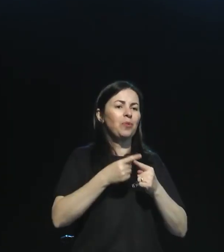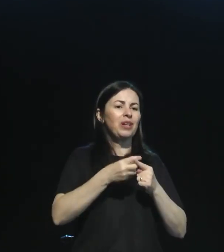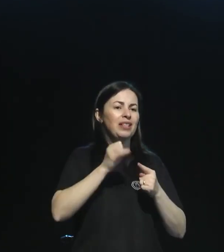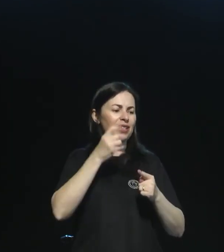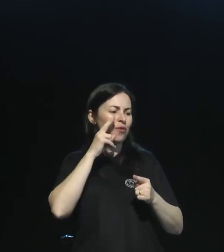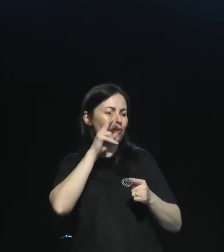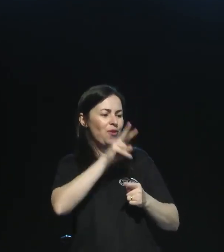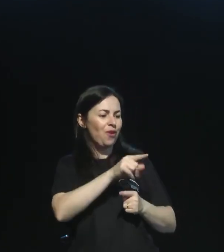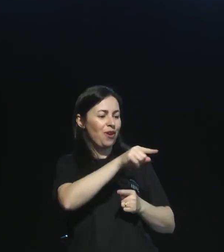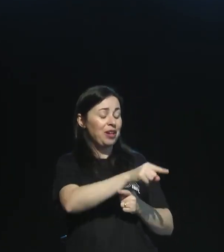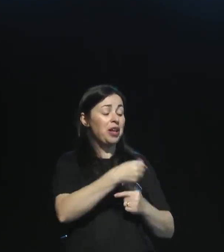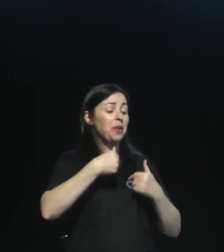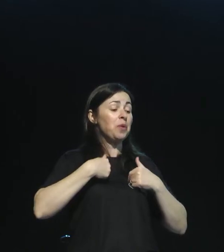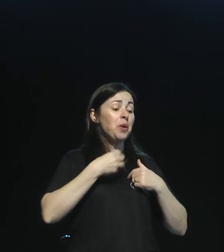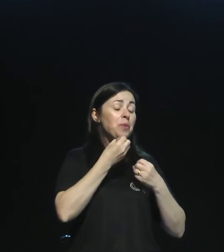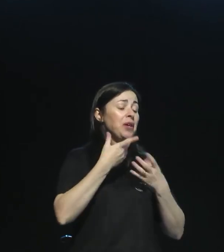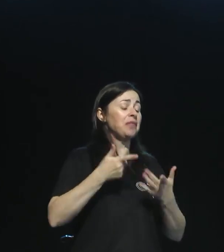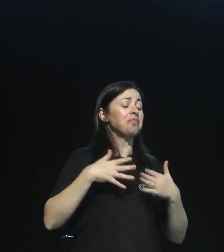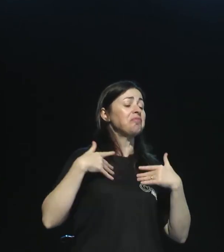eu me sinto bem.